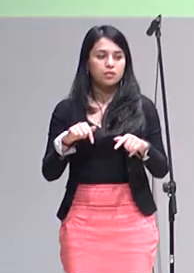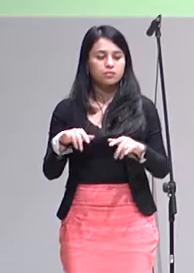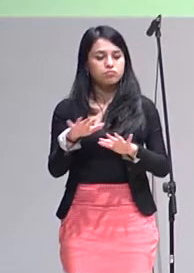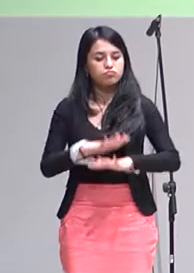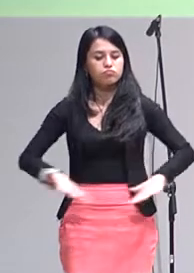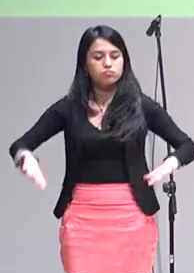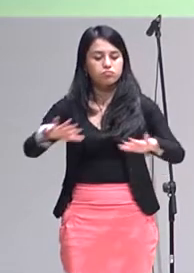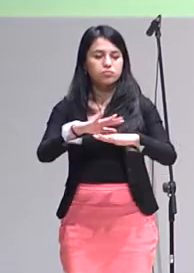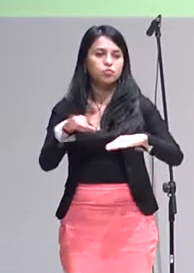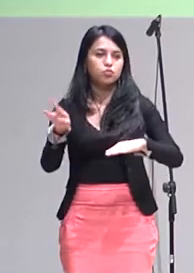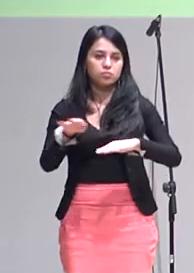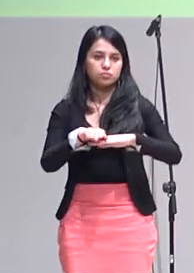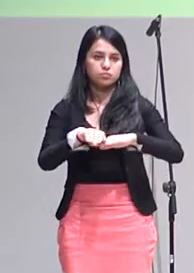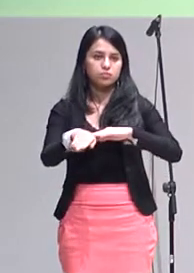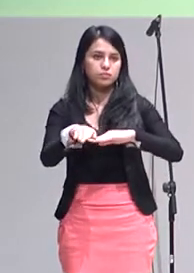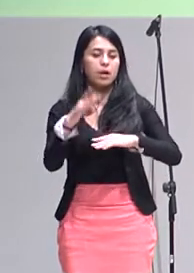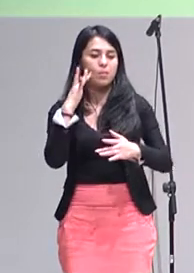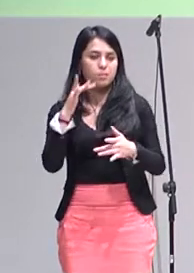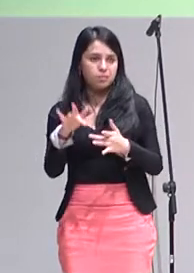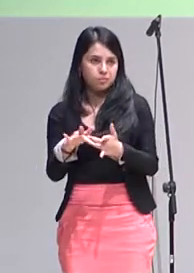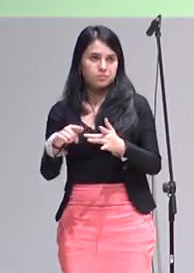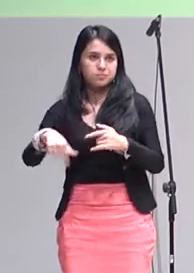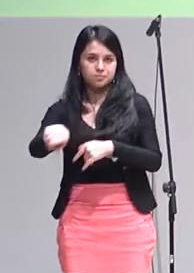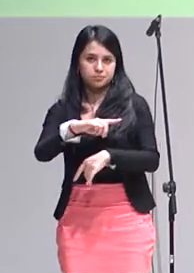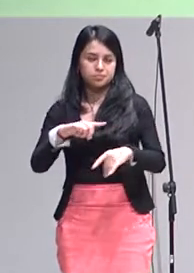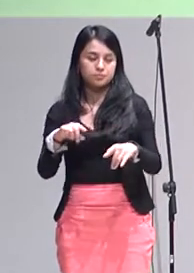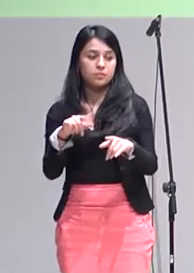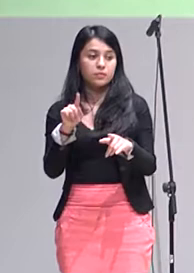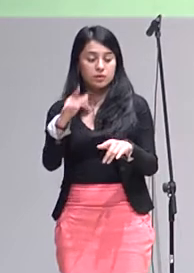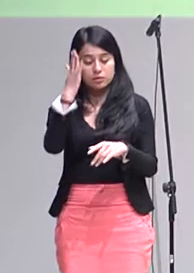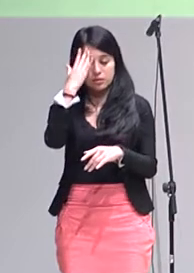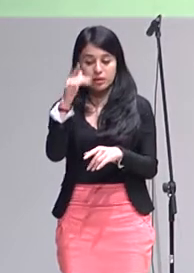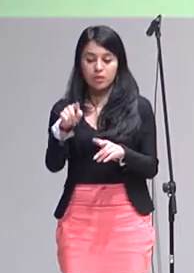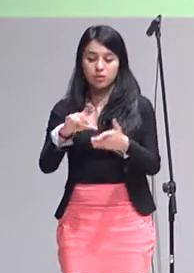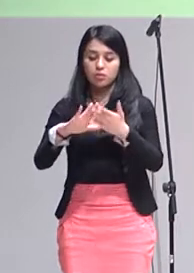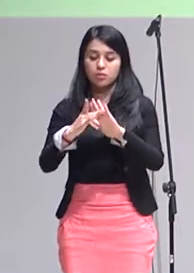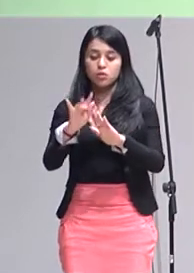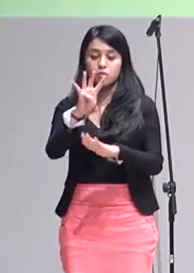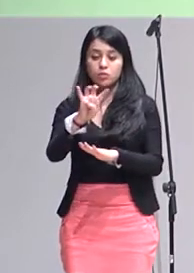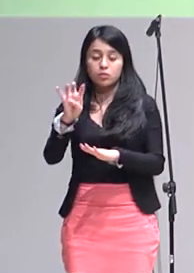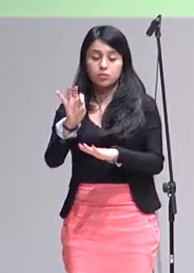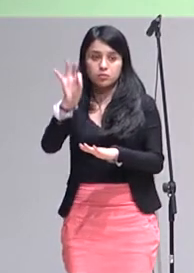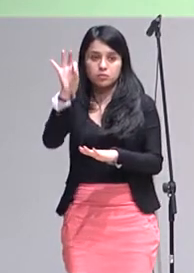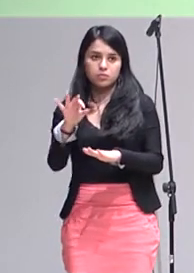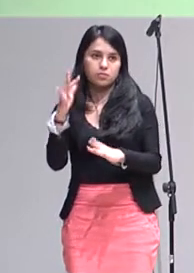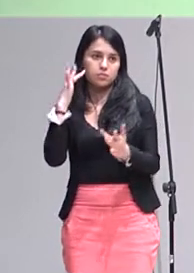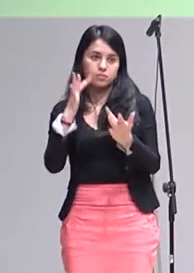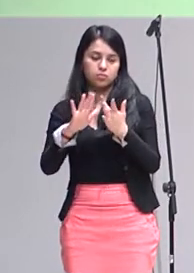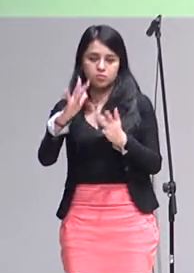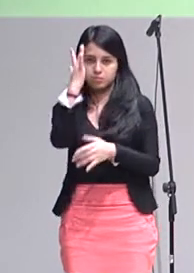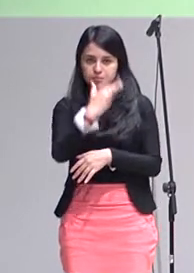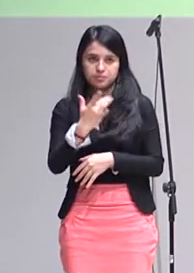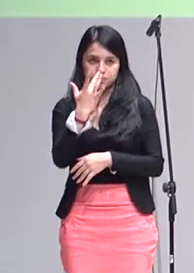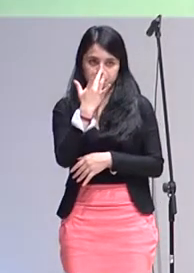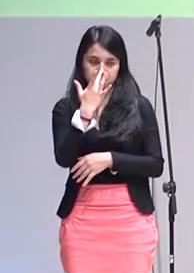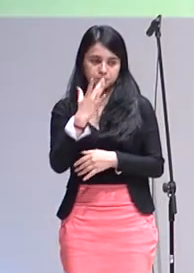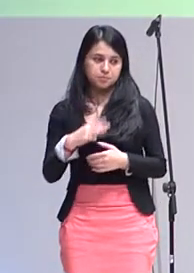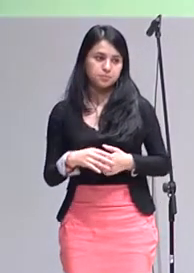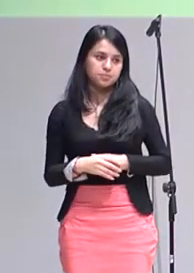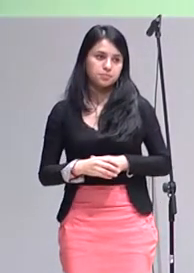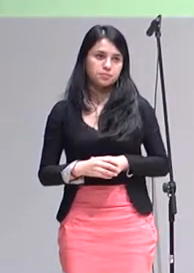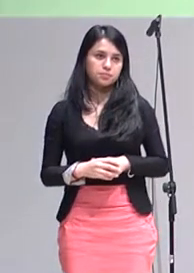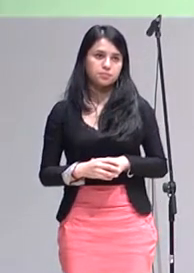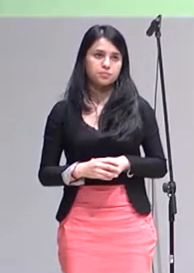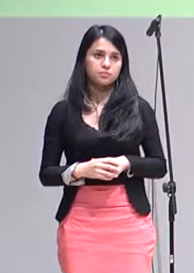insular rural y es una comunidad, el 99% afrodescendiente. Ok,